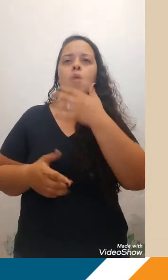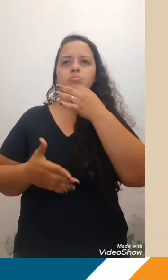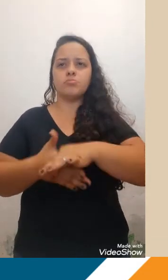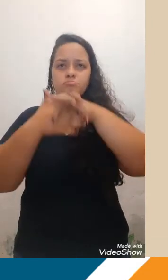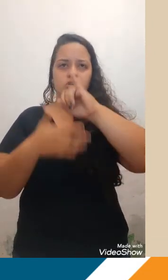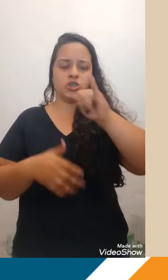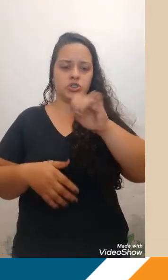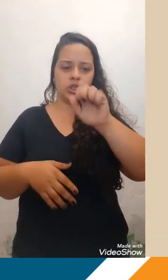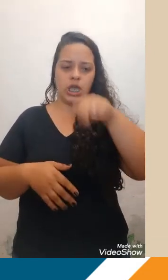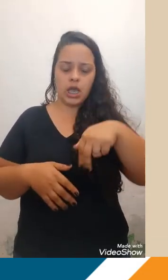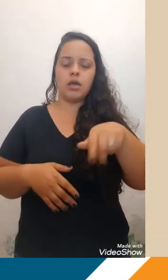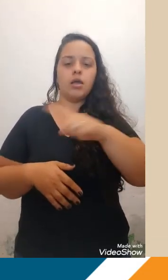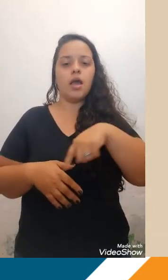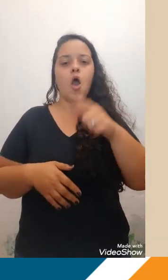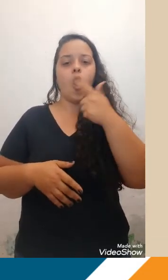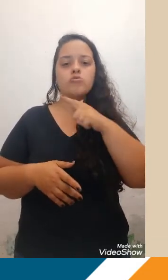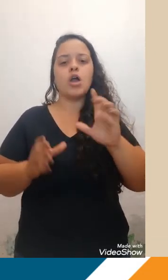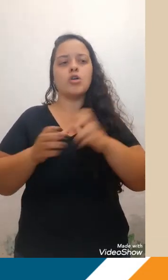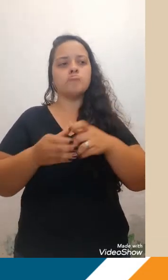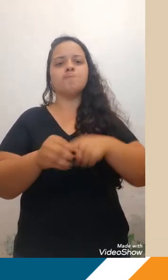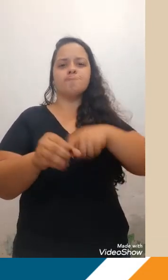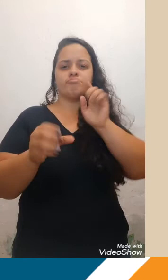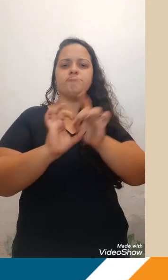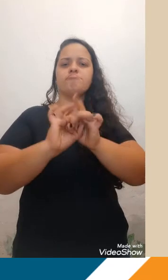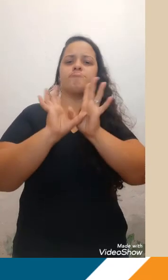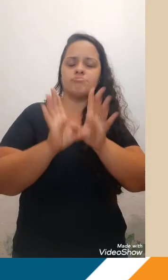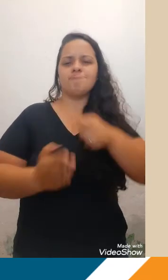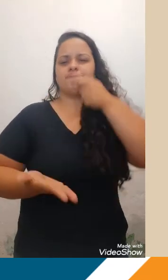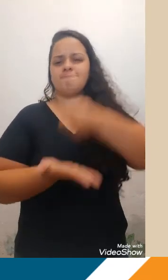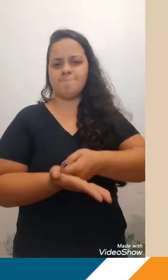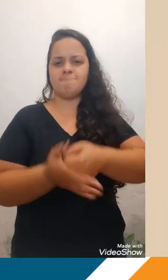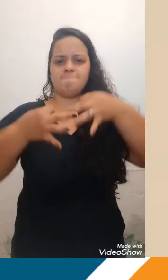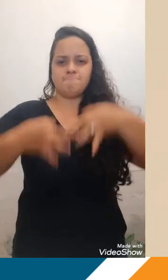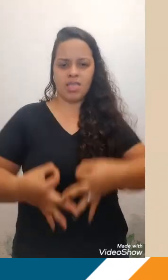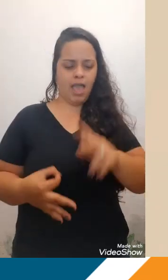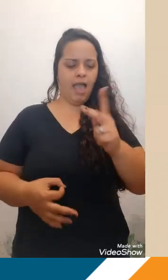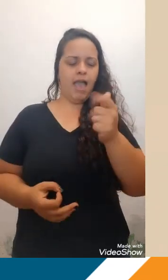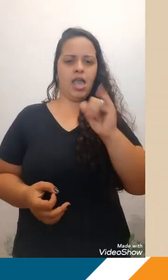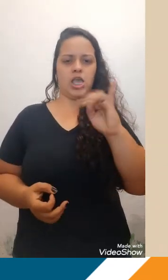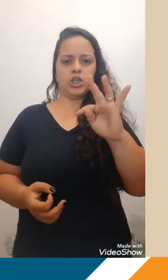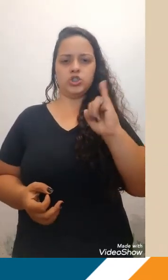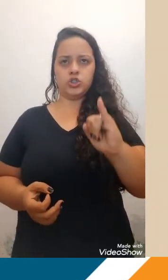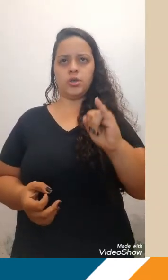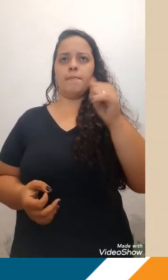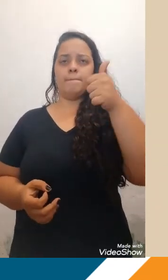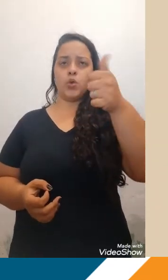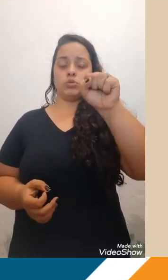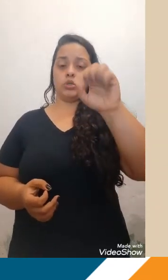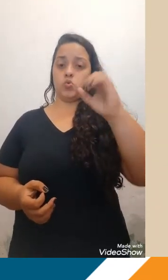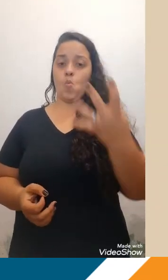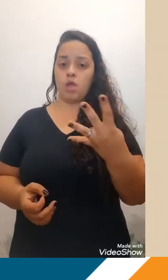conseguiu dominar toda a região e proclamar a independência definitiva do Haiti em 1804,